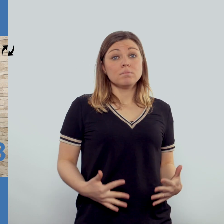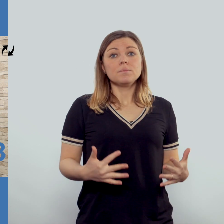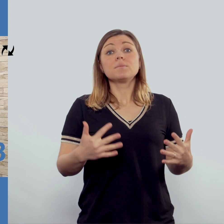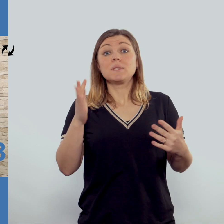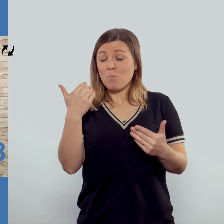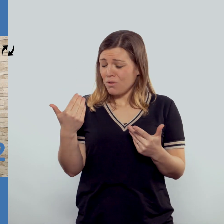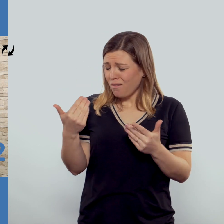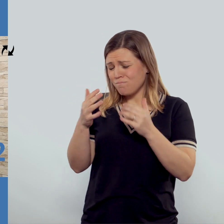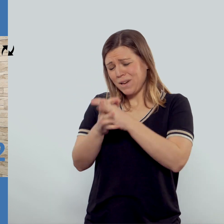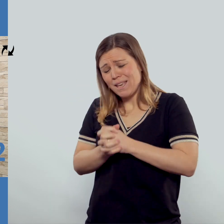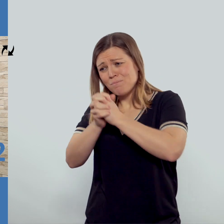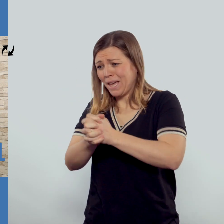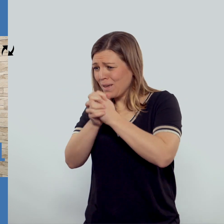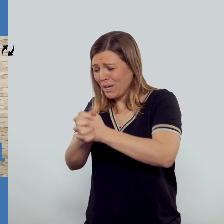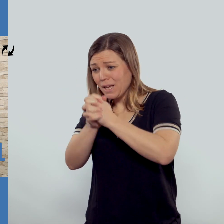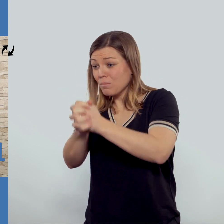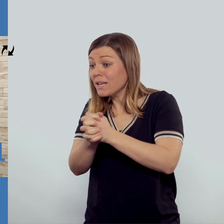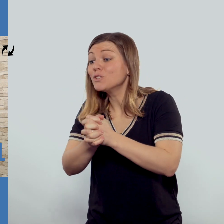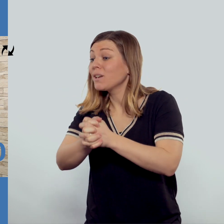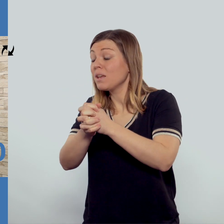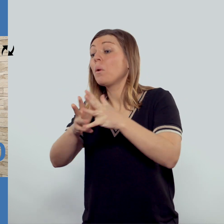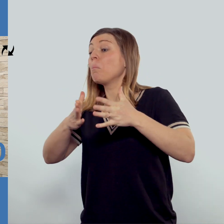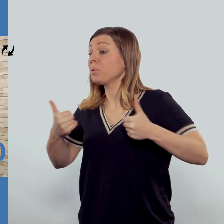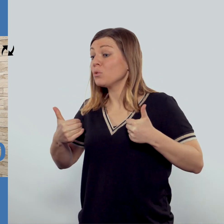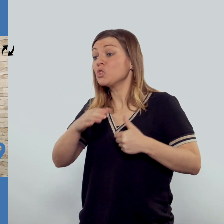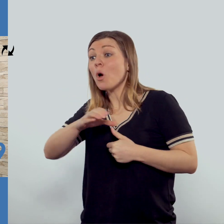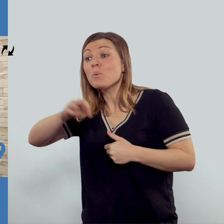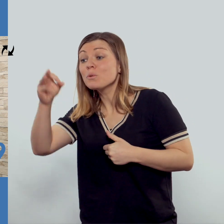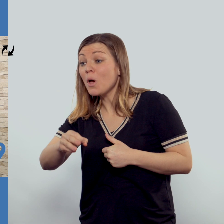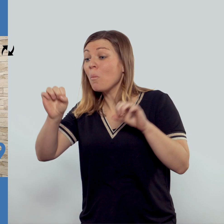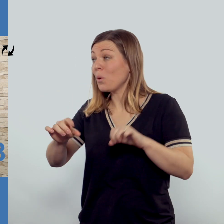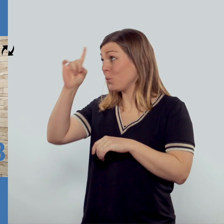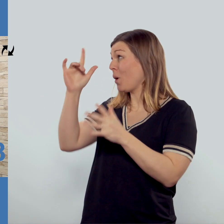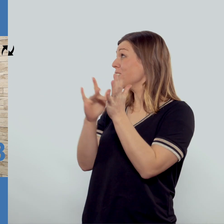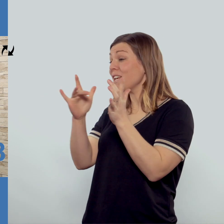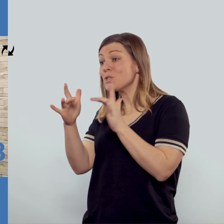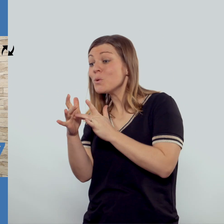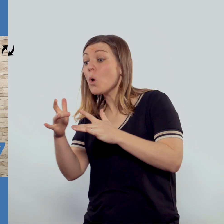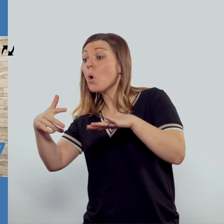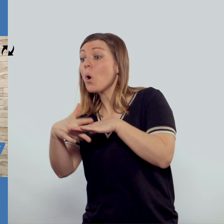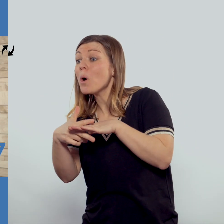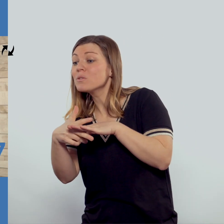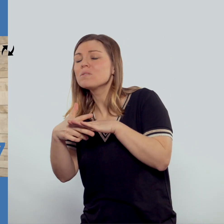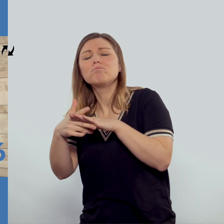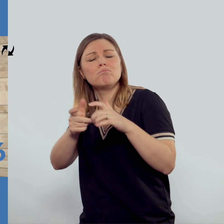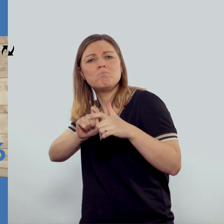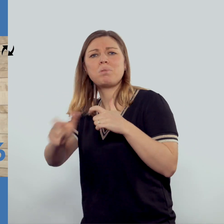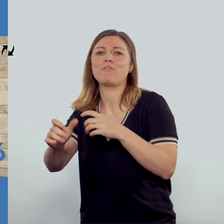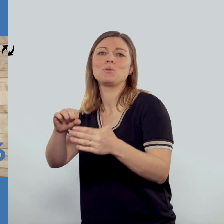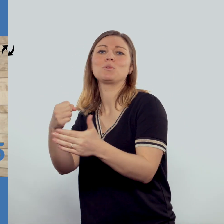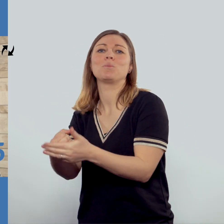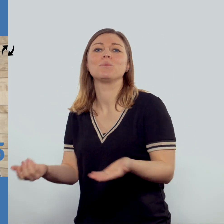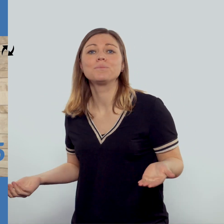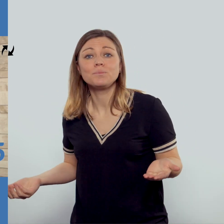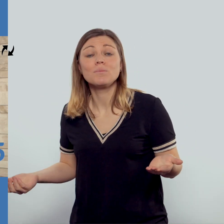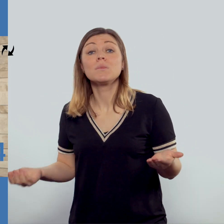Dieu, priez encore jusqu'à ce qu'il y ait 100% de guérison, parce que ce que Jésus commence, il le termine. Alors je vais prier maintenant